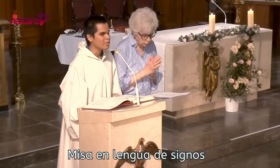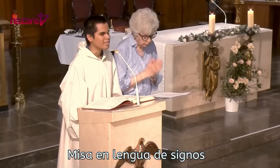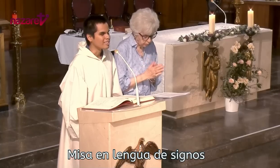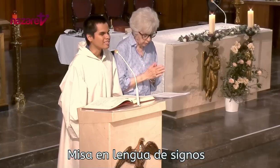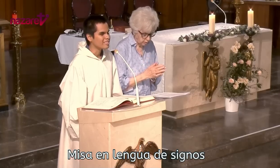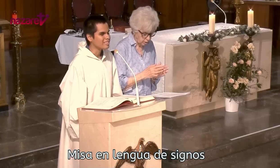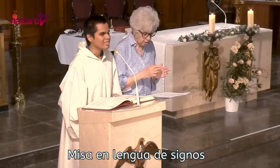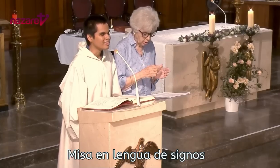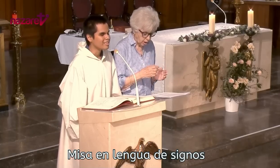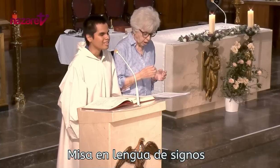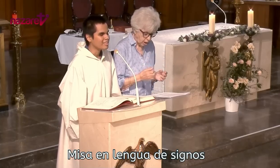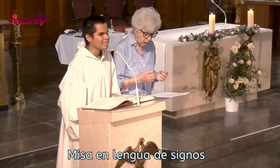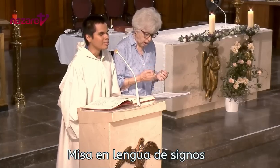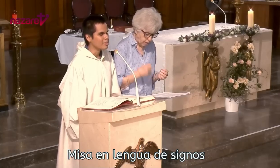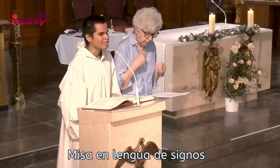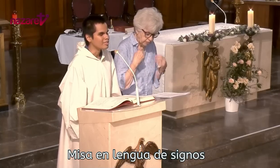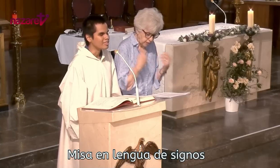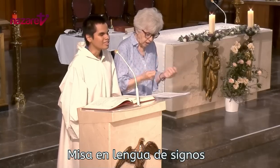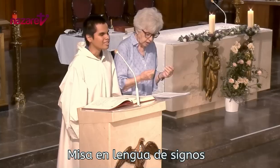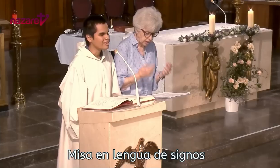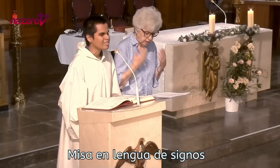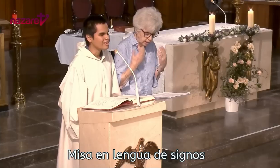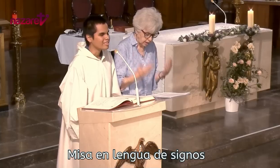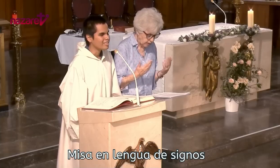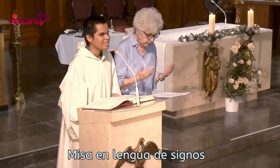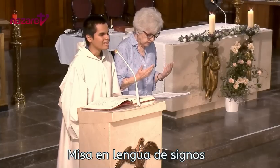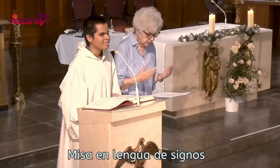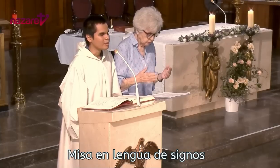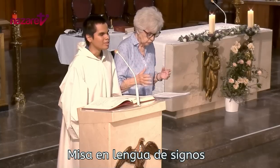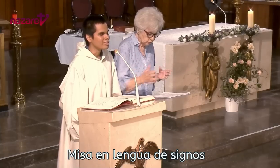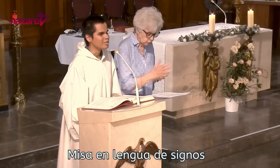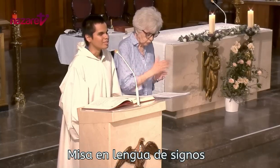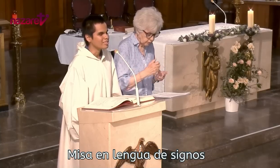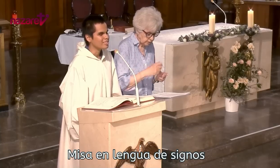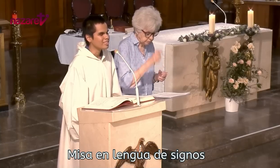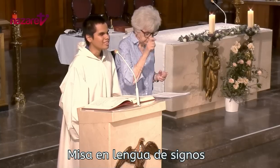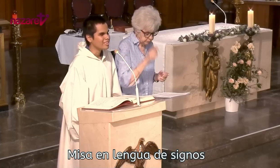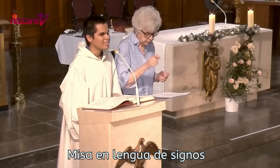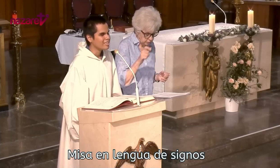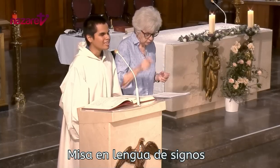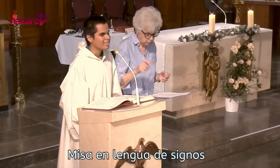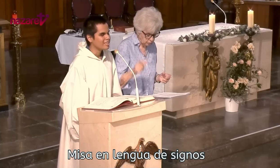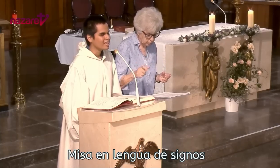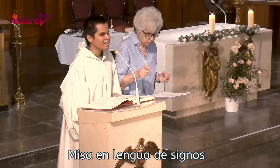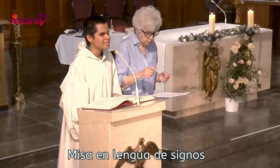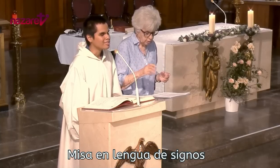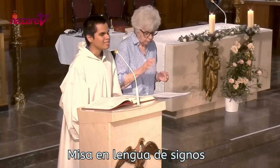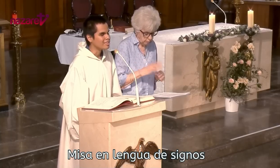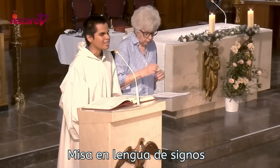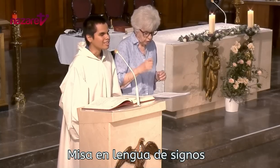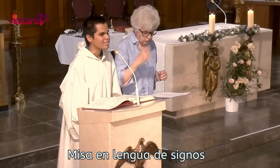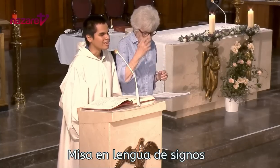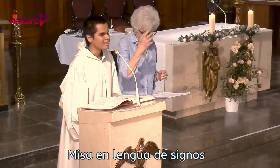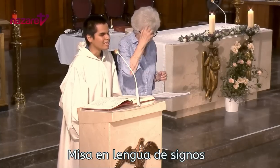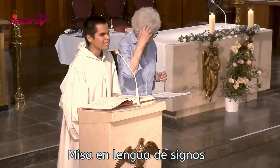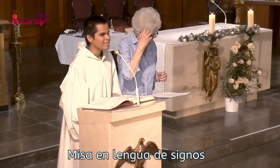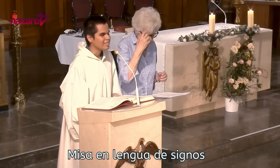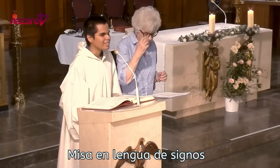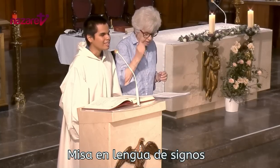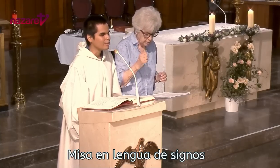súplicas, oraciones, peticiones, acciones de gracia por